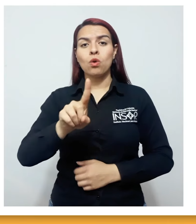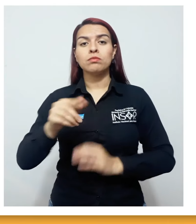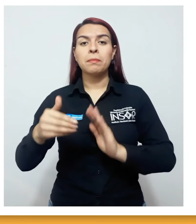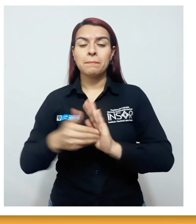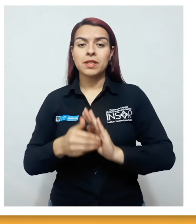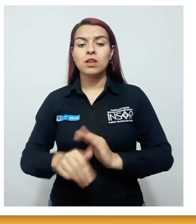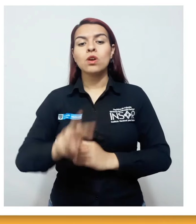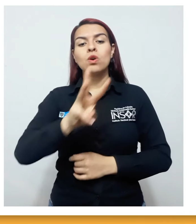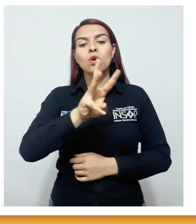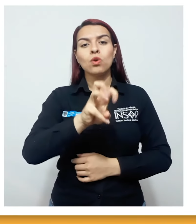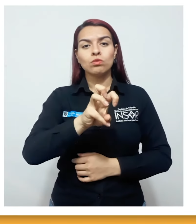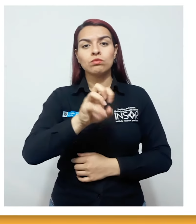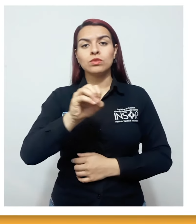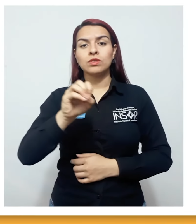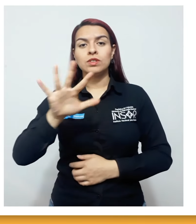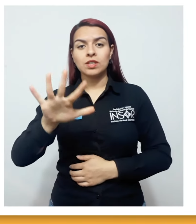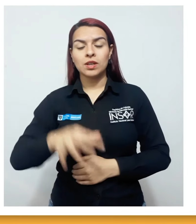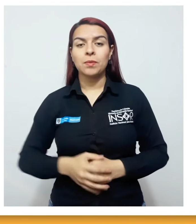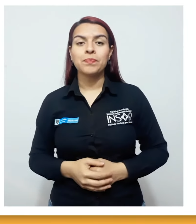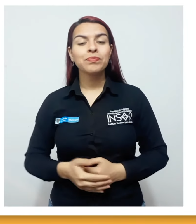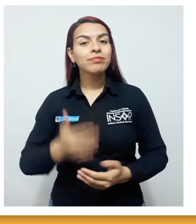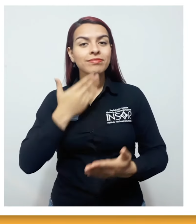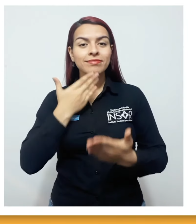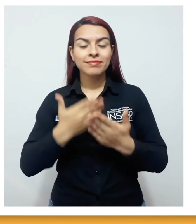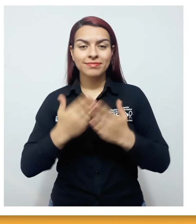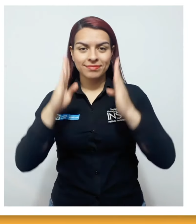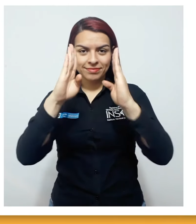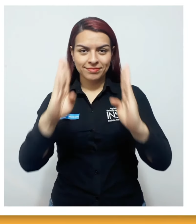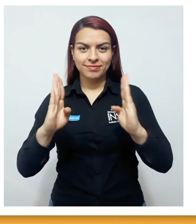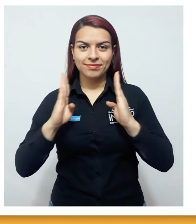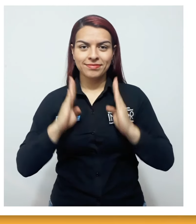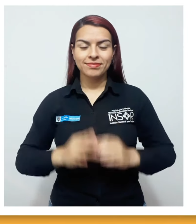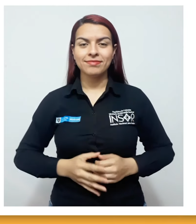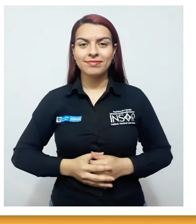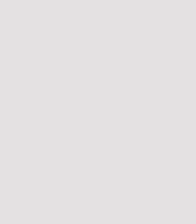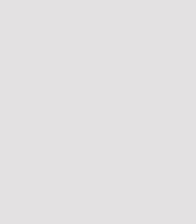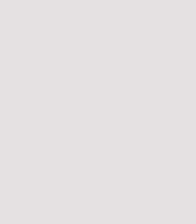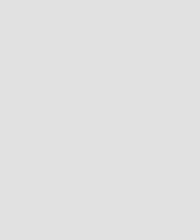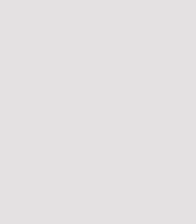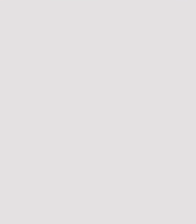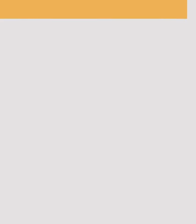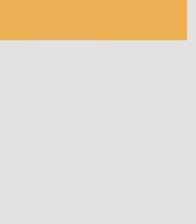,805. Gracias por su atención.